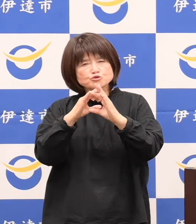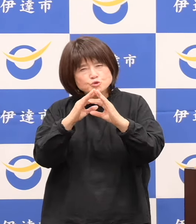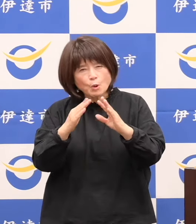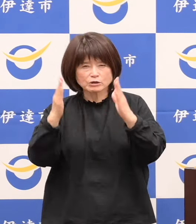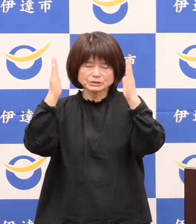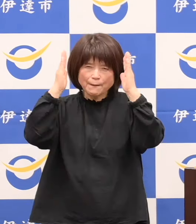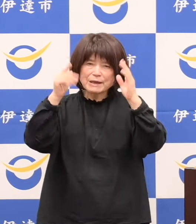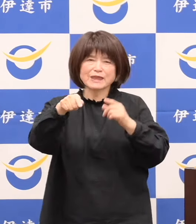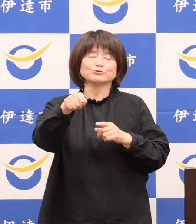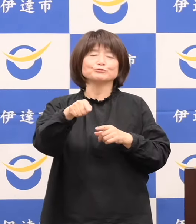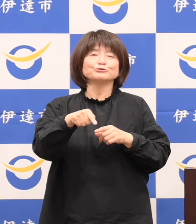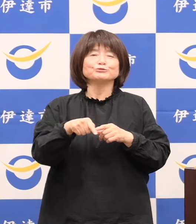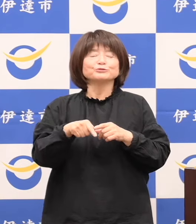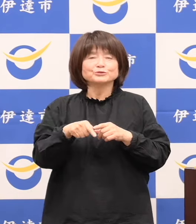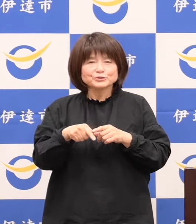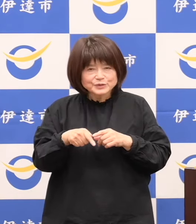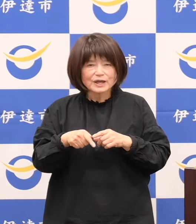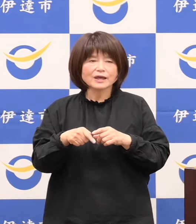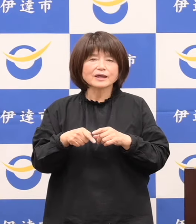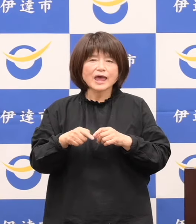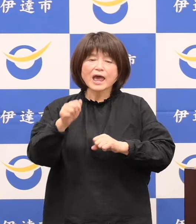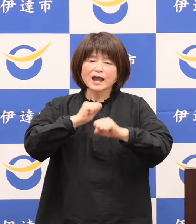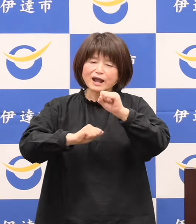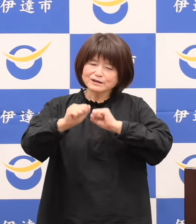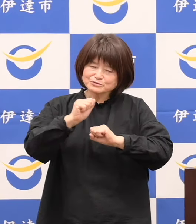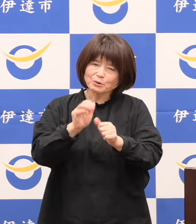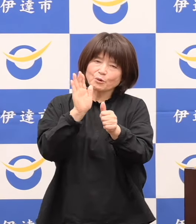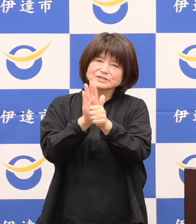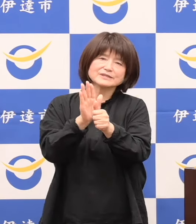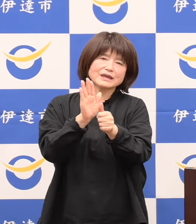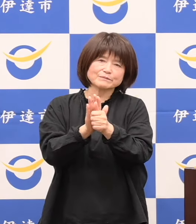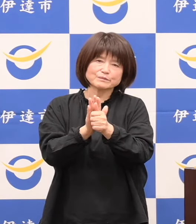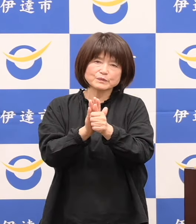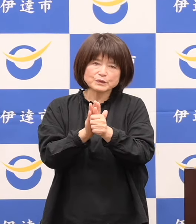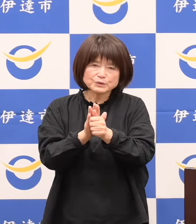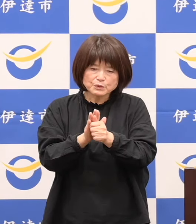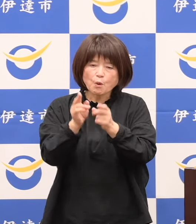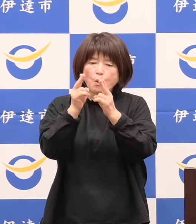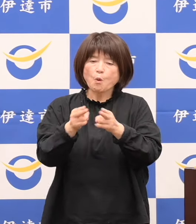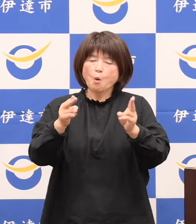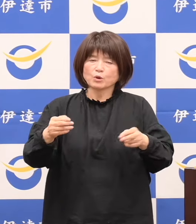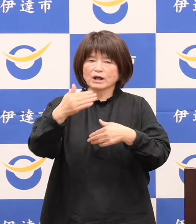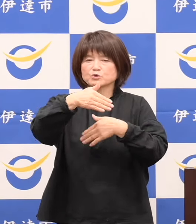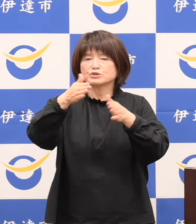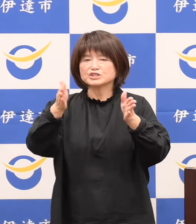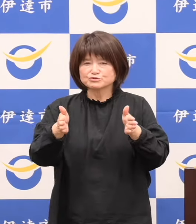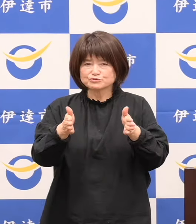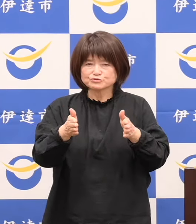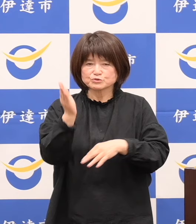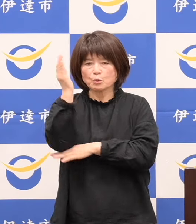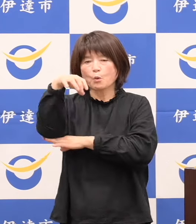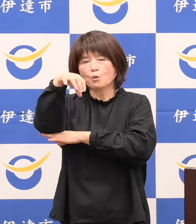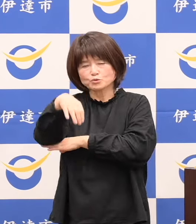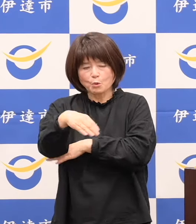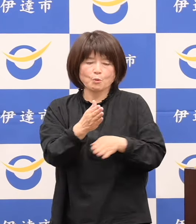ておりますので、吹奏楽部の活動を支援する音楽室と講堂を整備をいたし